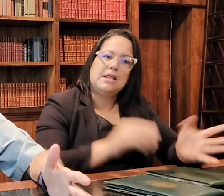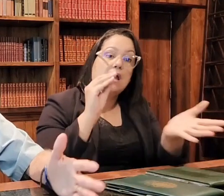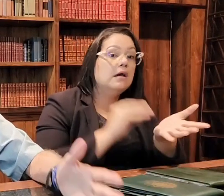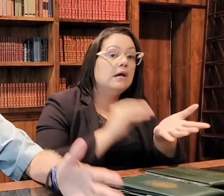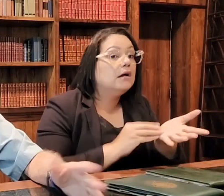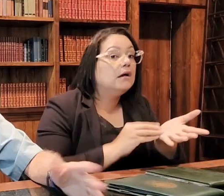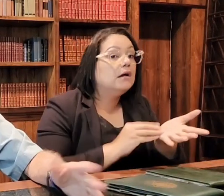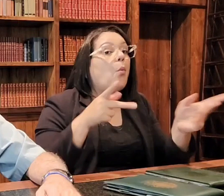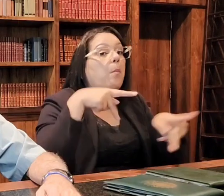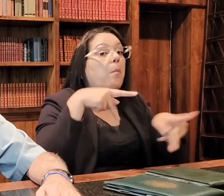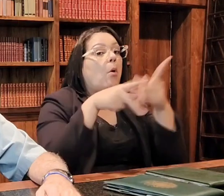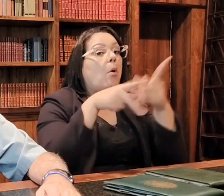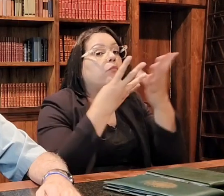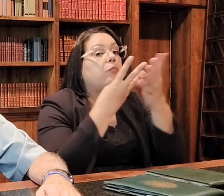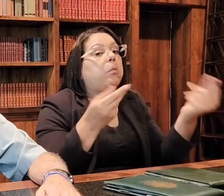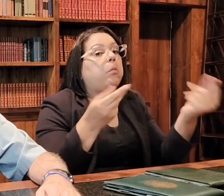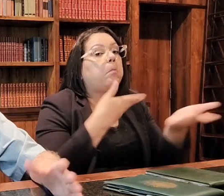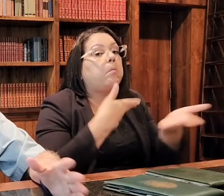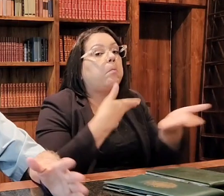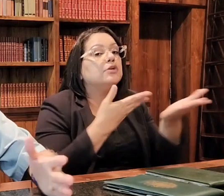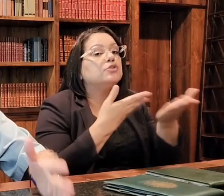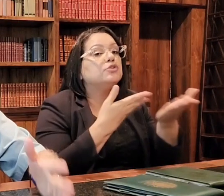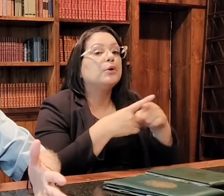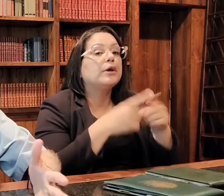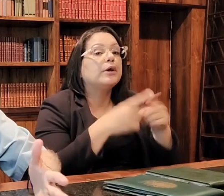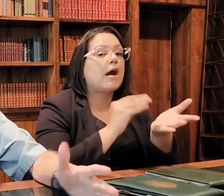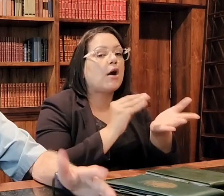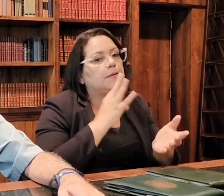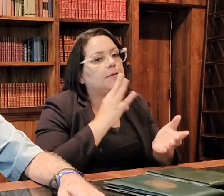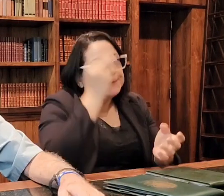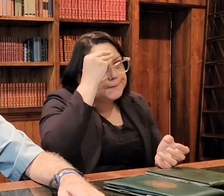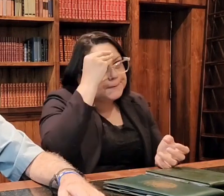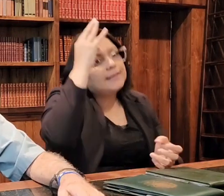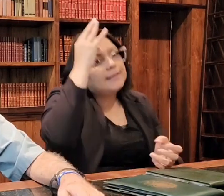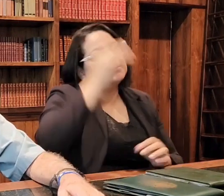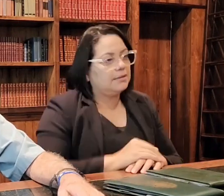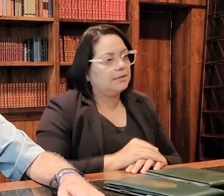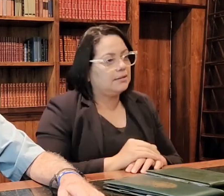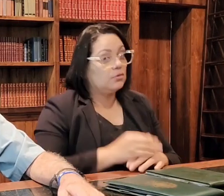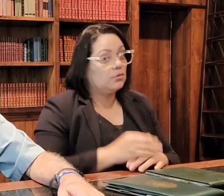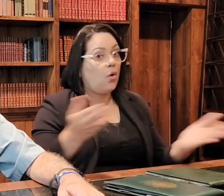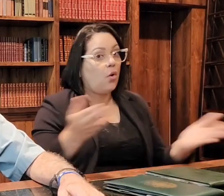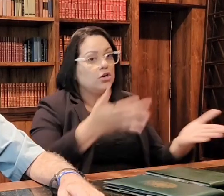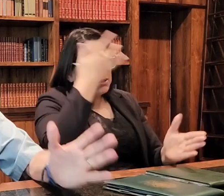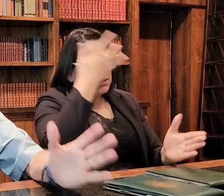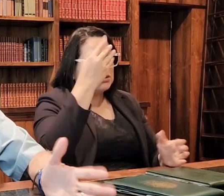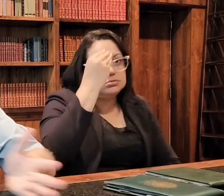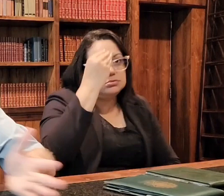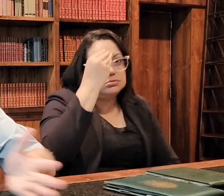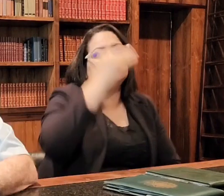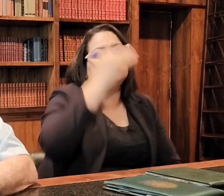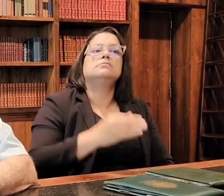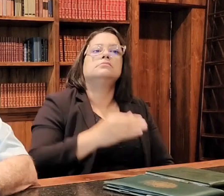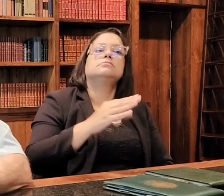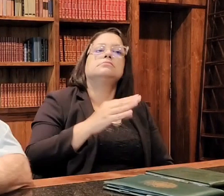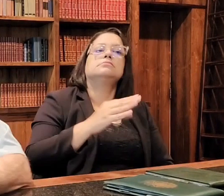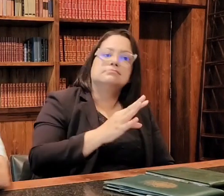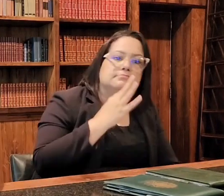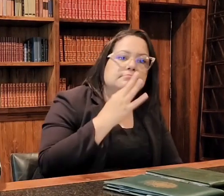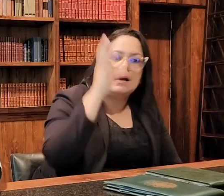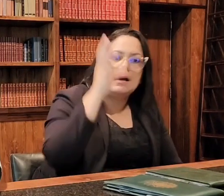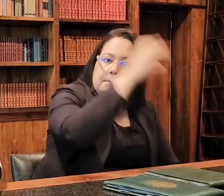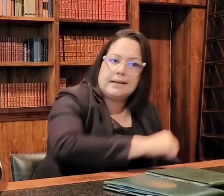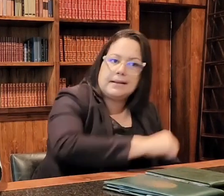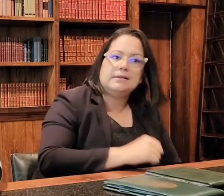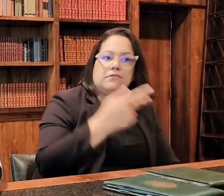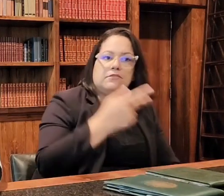povo pereceu. Hoje o povo está tendo conhecimento. Está vendo que mentiras, quando eu era